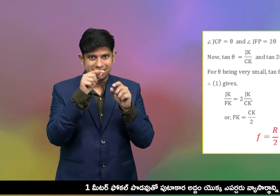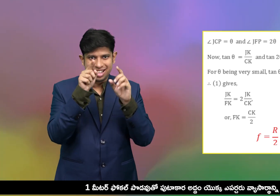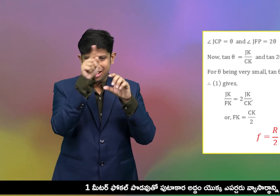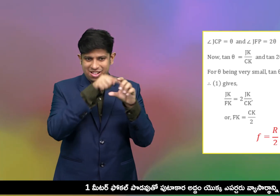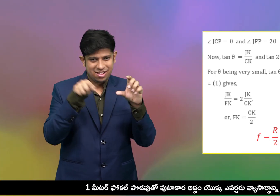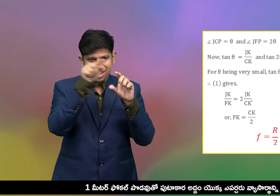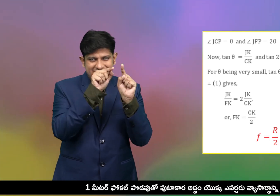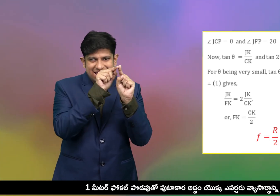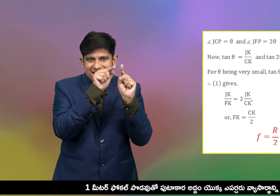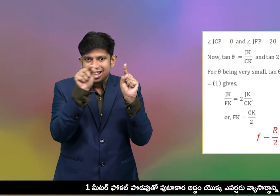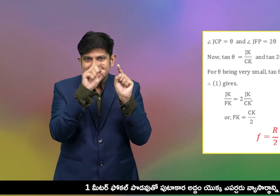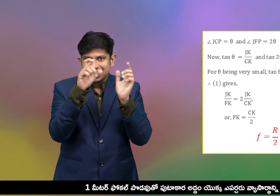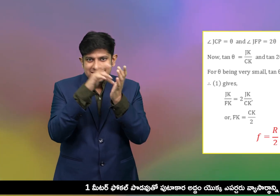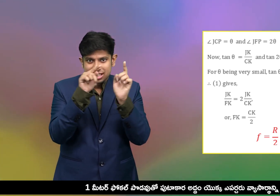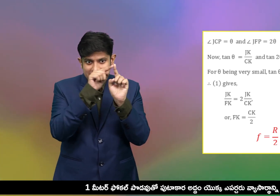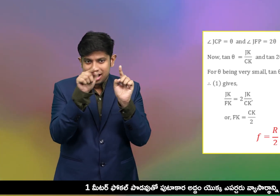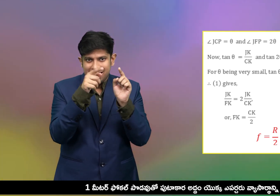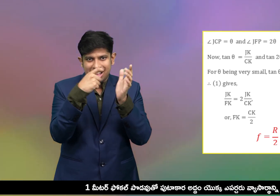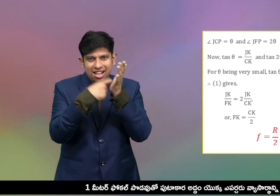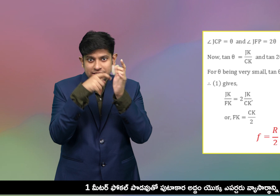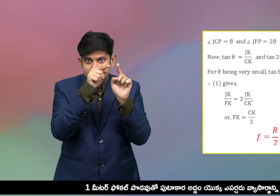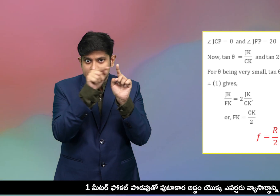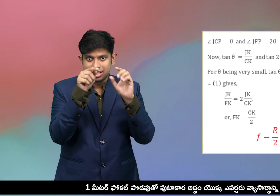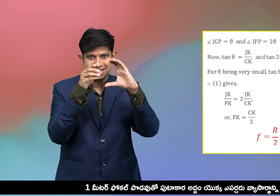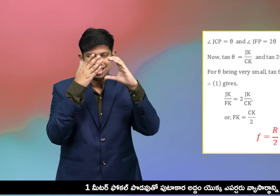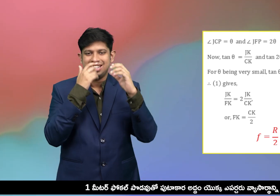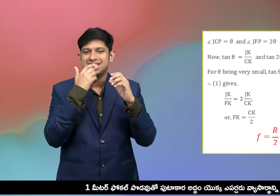ఫోకల్ పొడవుతో పుటాకార అద్దం యొక్క ఎపర్చర్ వ్యాసార్థాన్ని లెక్కి.